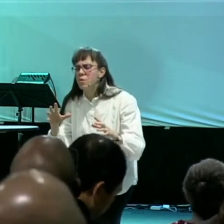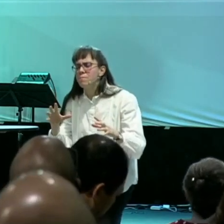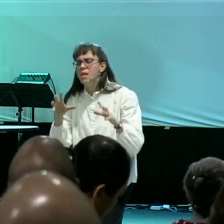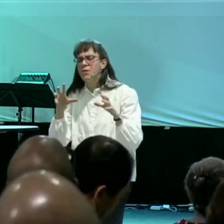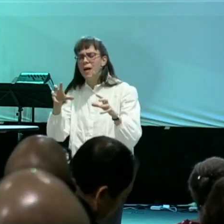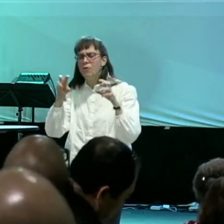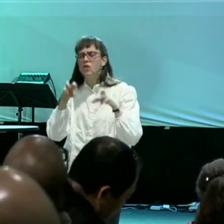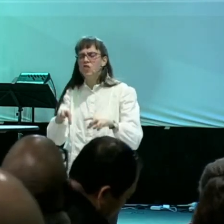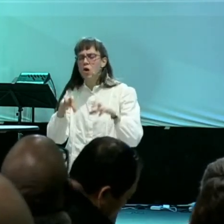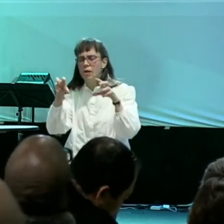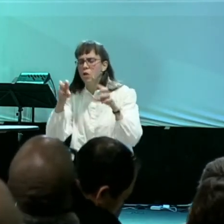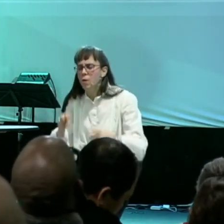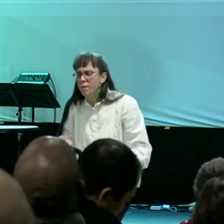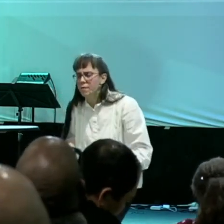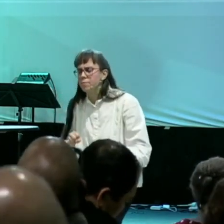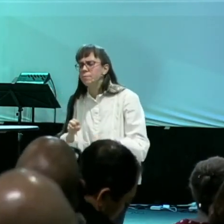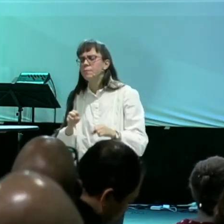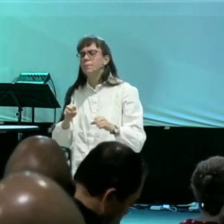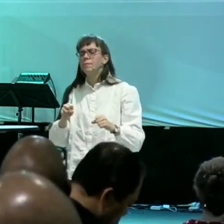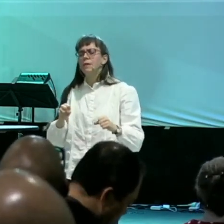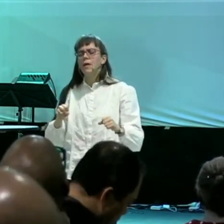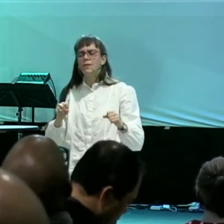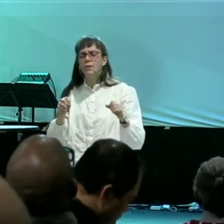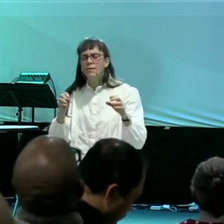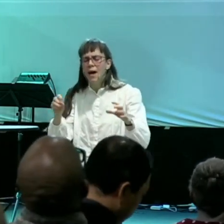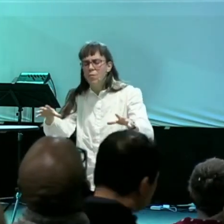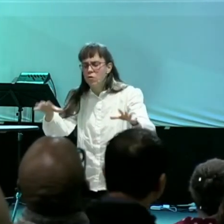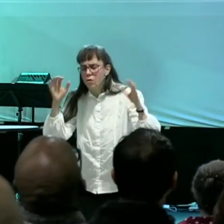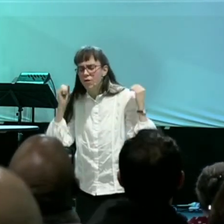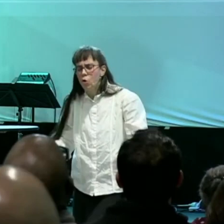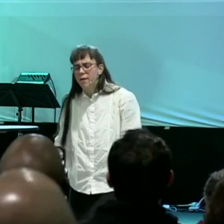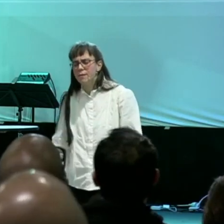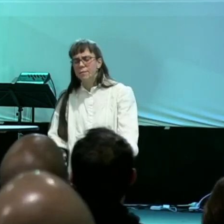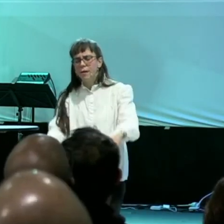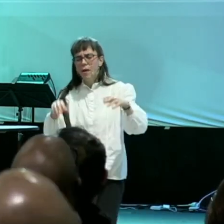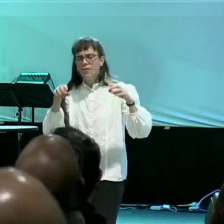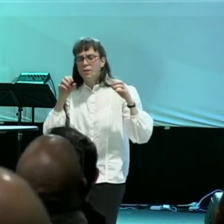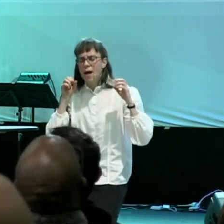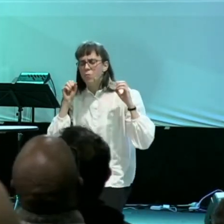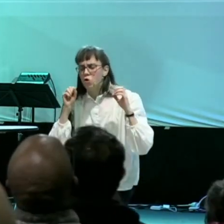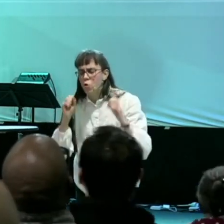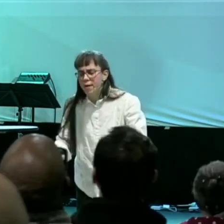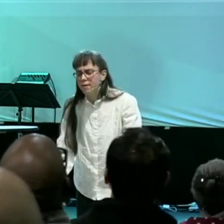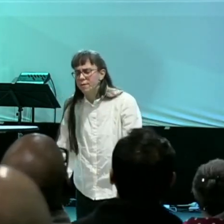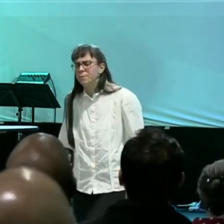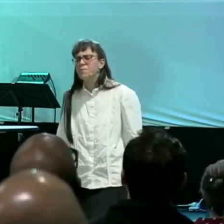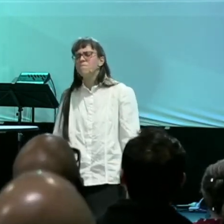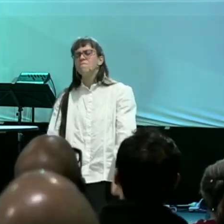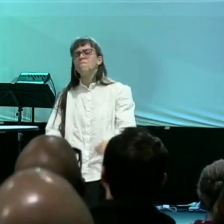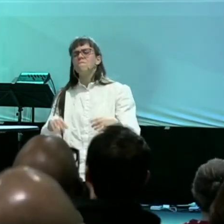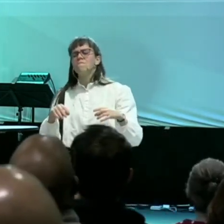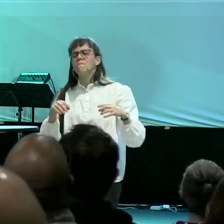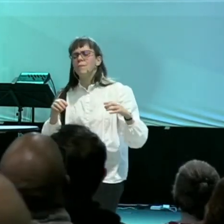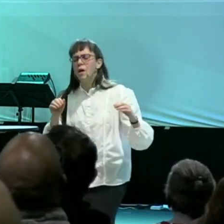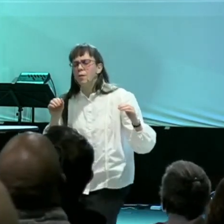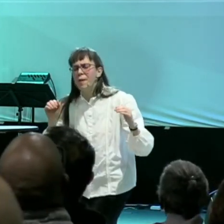nous. Ce n'est pas le moment de lâcher, ce n'est pas le moment de se retirer. Ce n'est pas le moment, frères et sœurs. Ce n'est pas le moment où l'avion